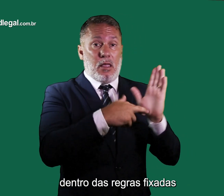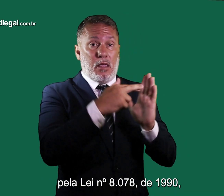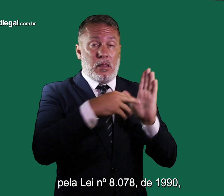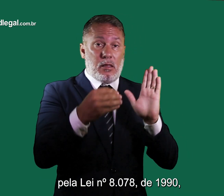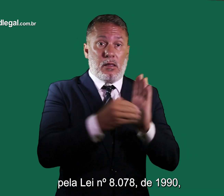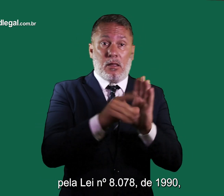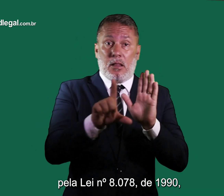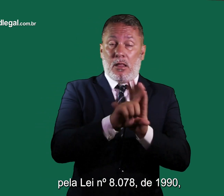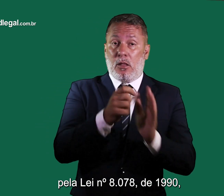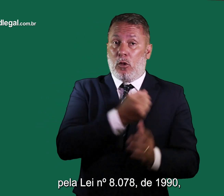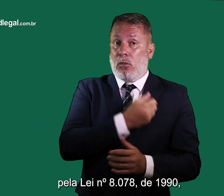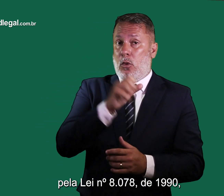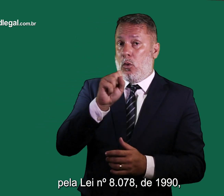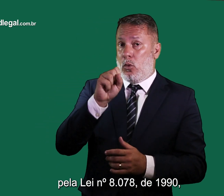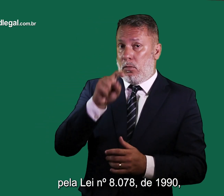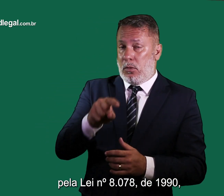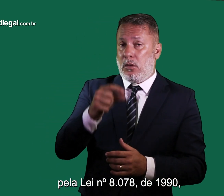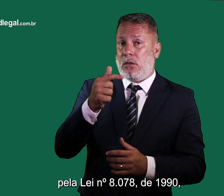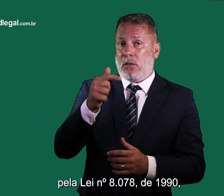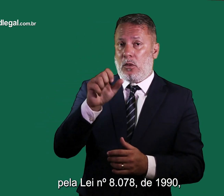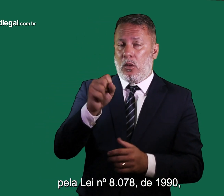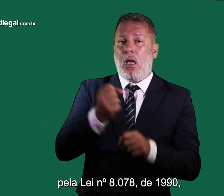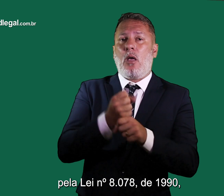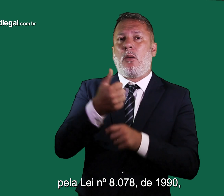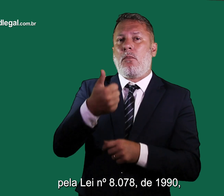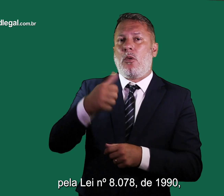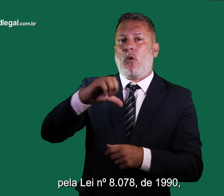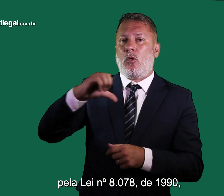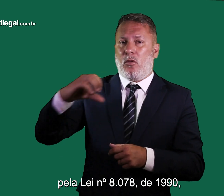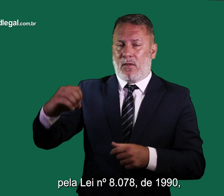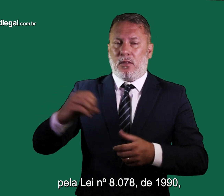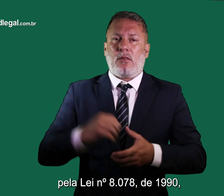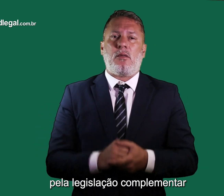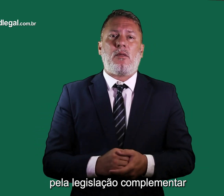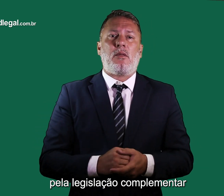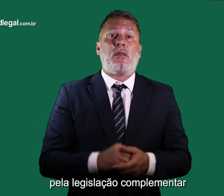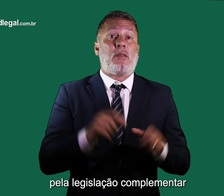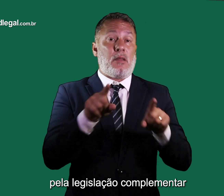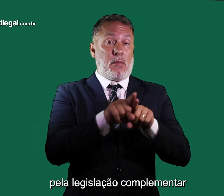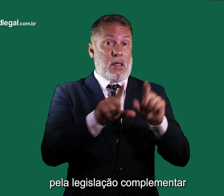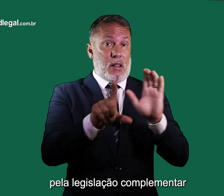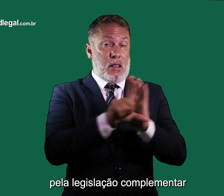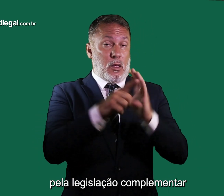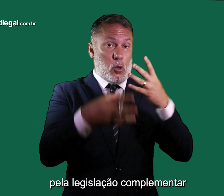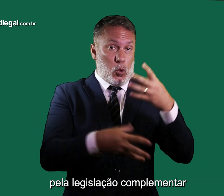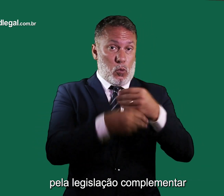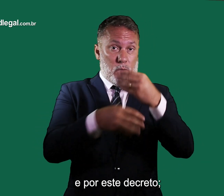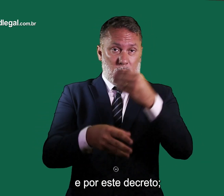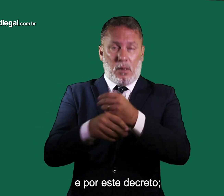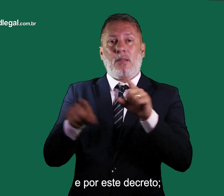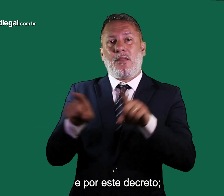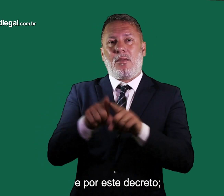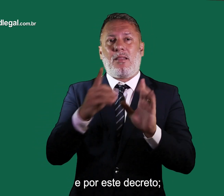pela Lei nº 8.078 de 1990, pela legislação complementar e por este